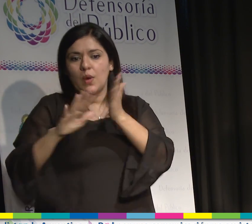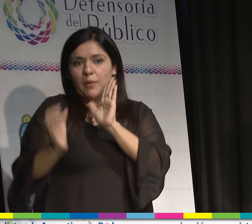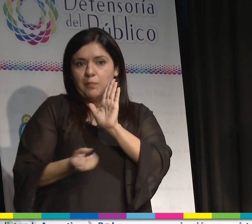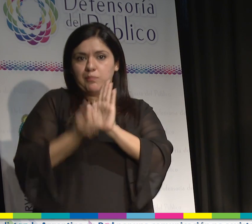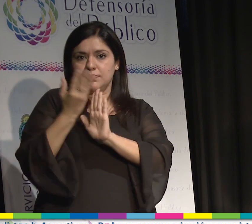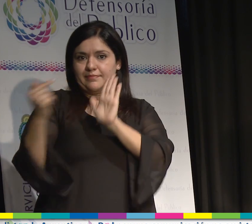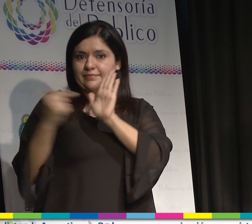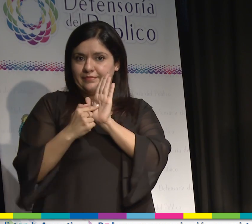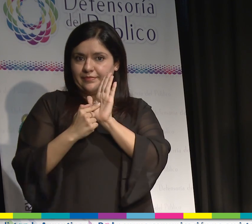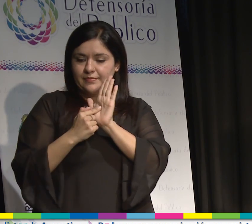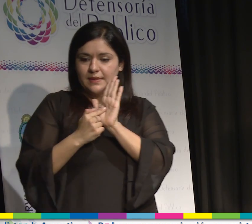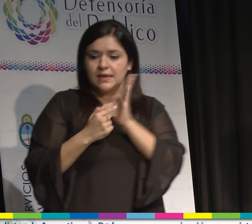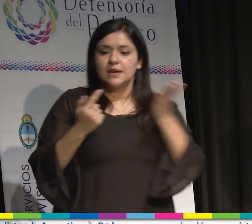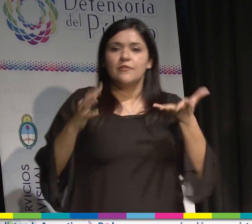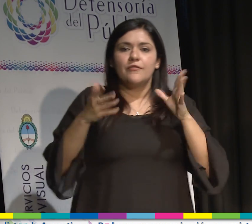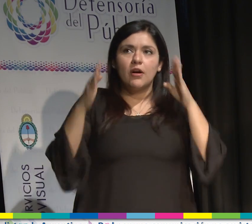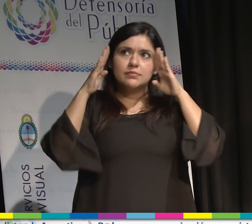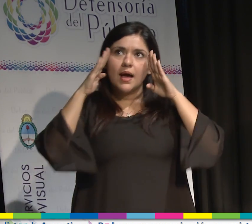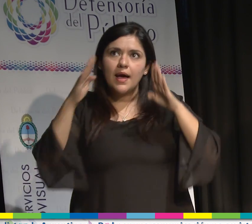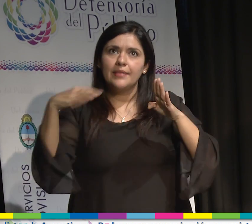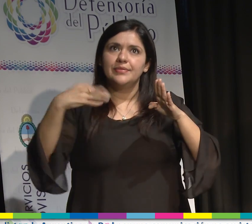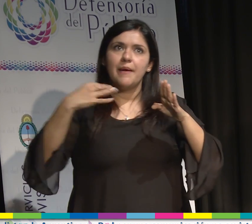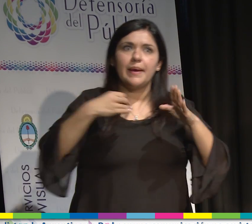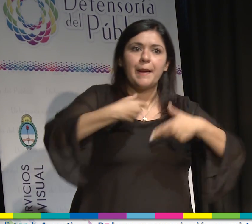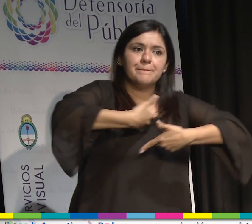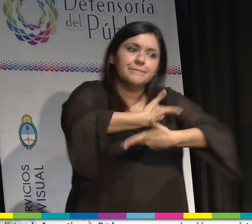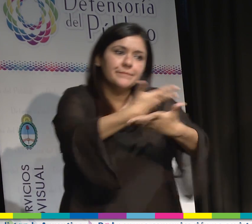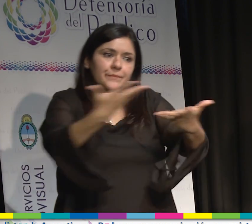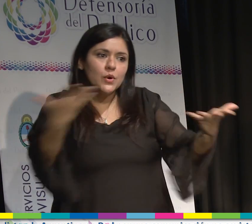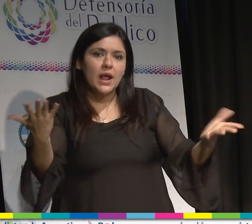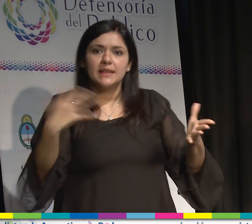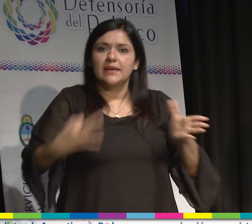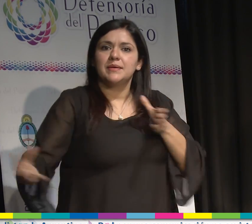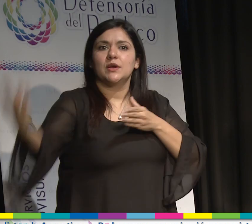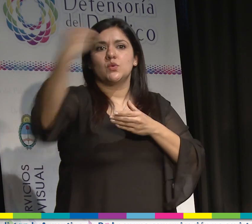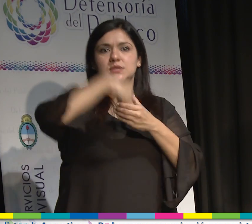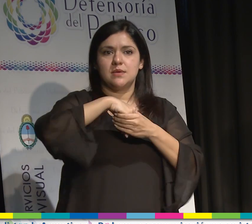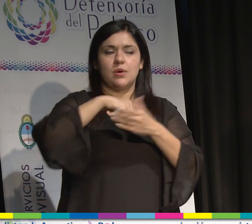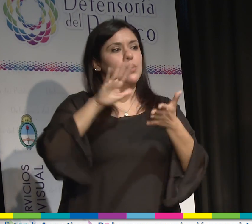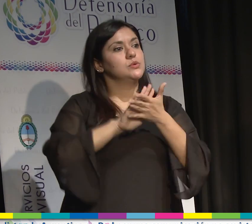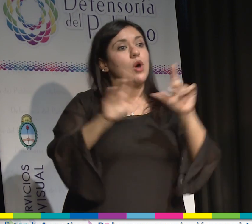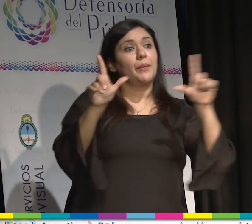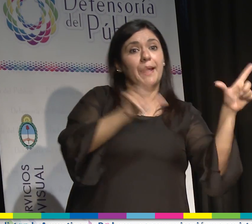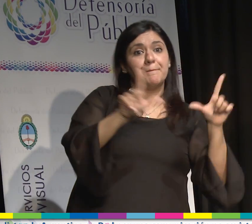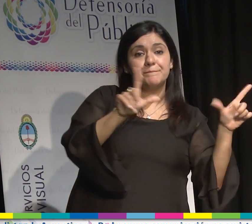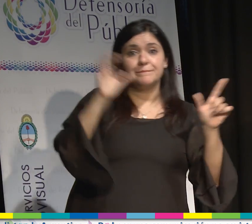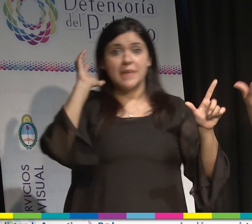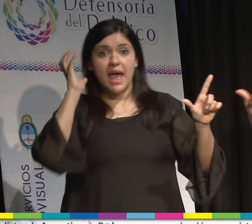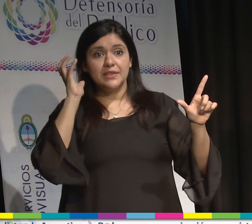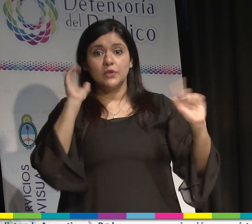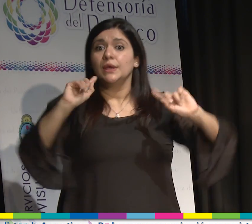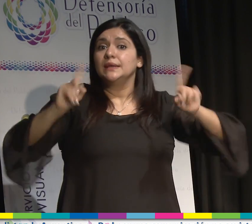plural inclusivo en lo que concierne la gestión de los medios y también la